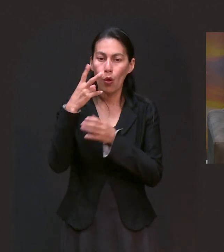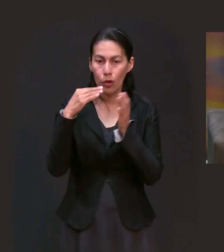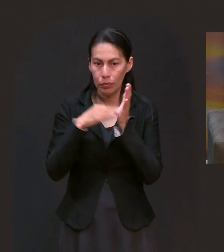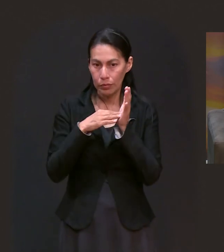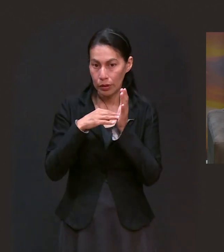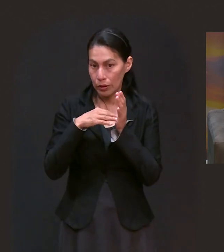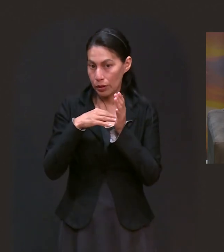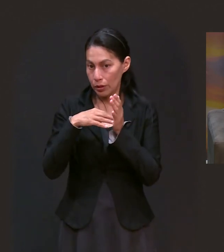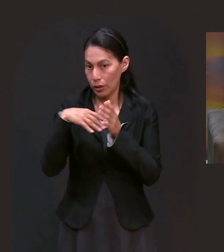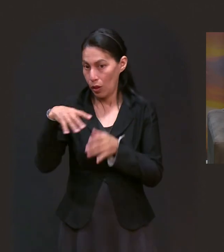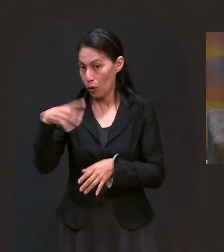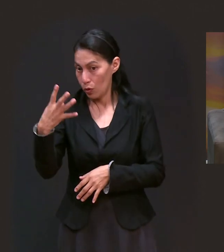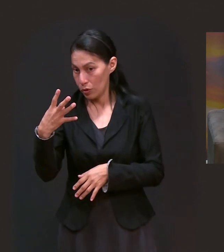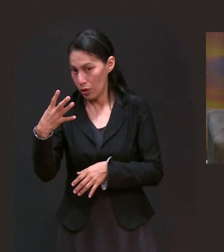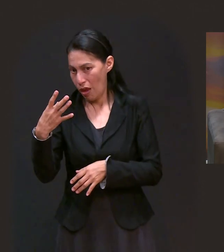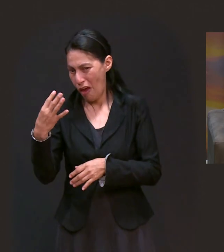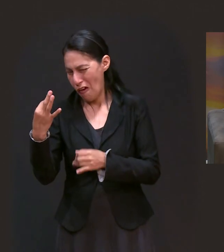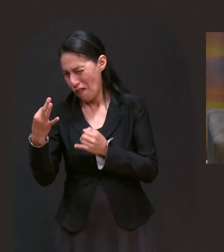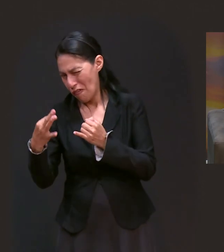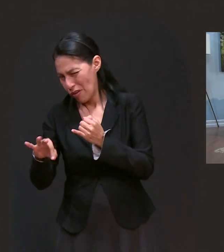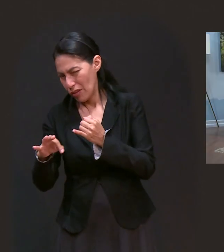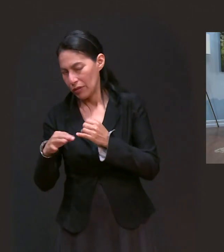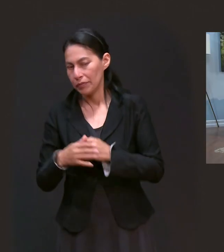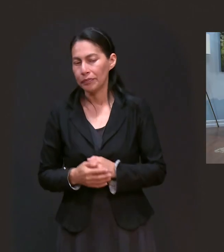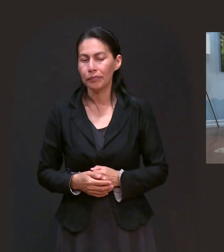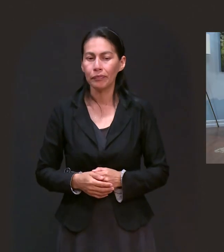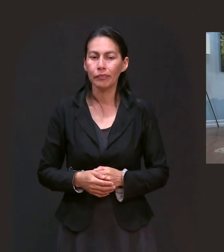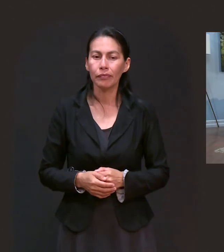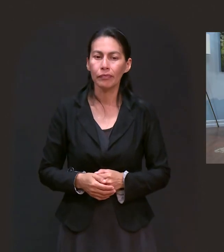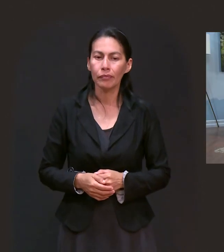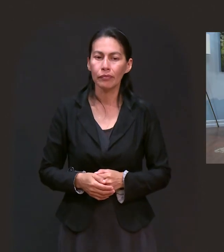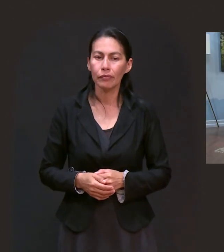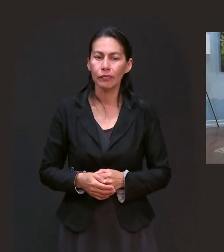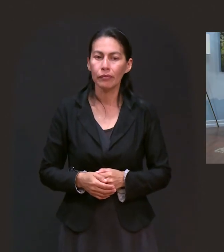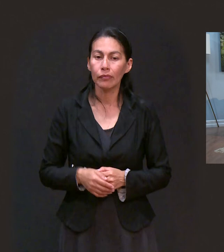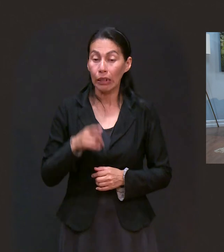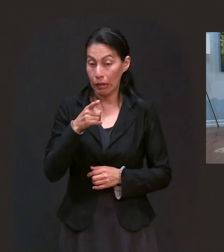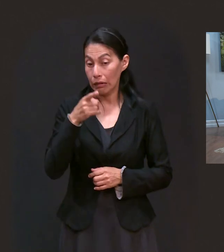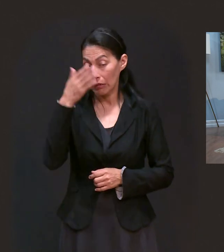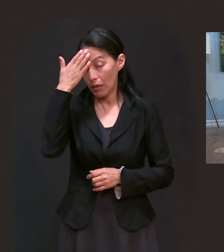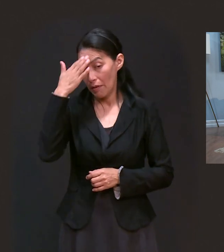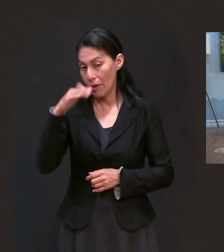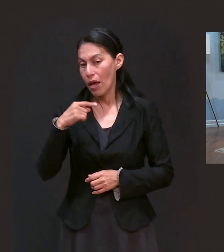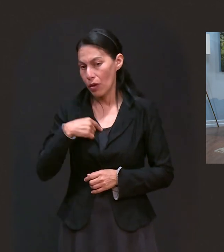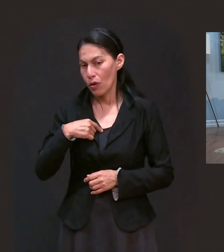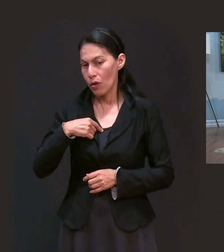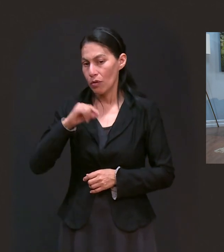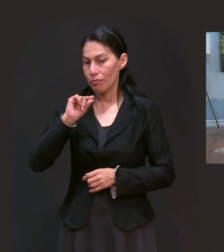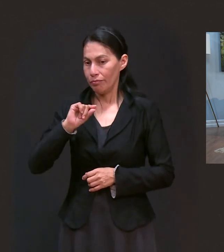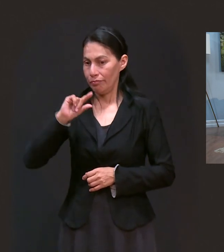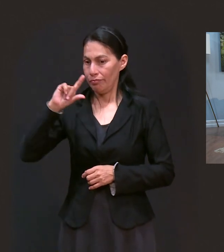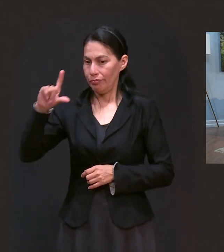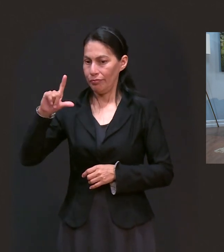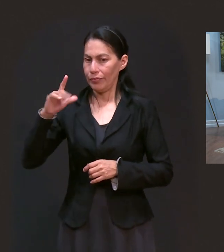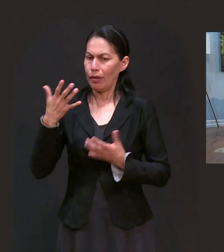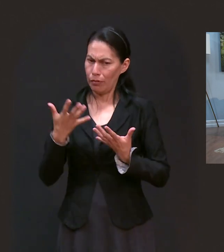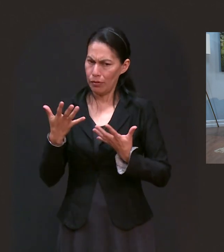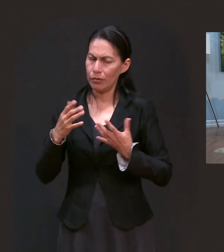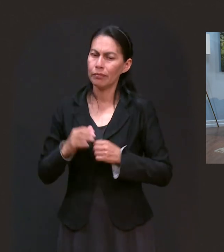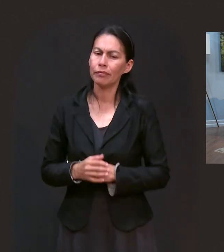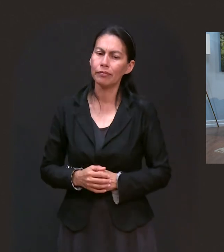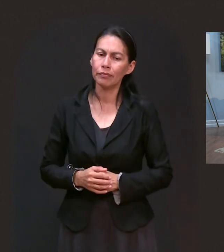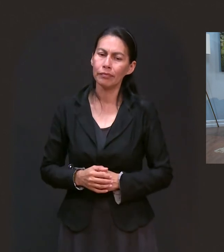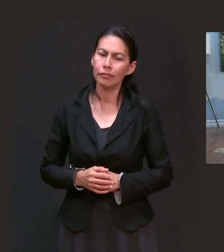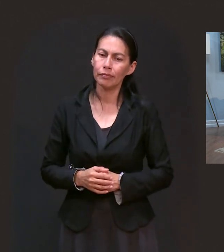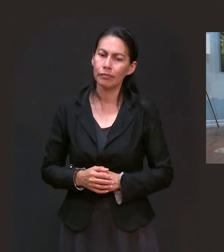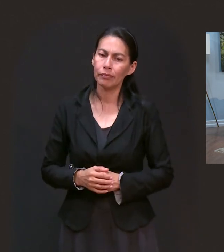del 2014 cuando nos casamos pues la verdad él sabía muy bien que yo quería hacer una